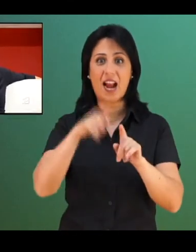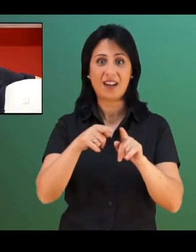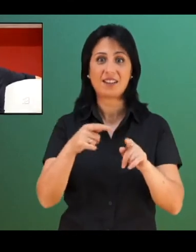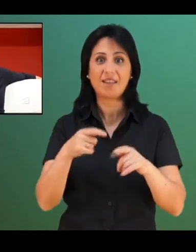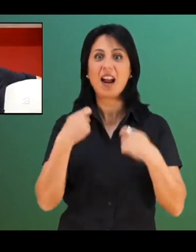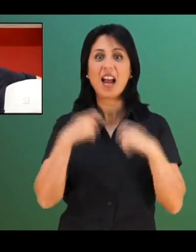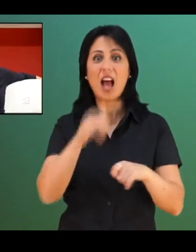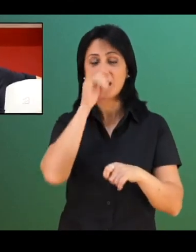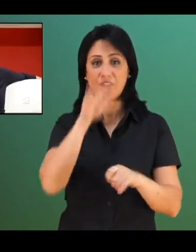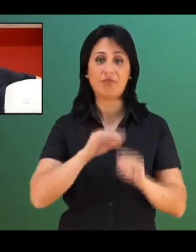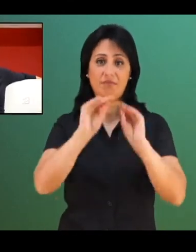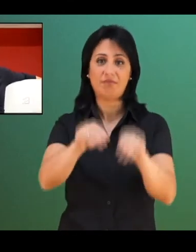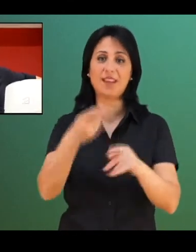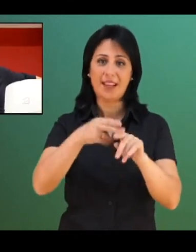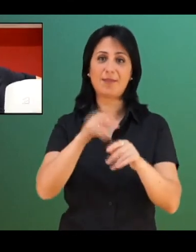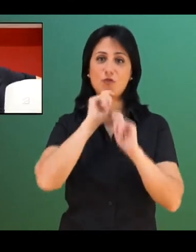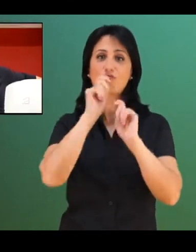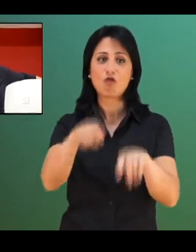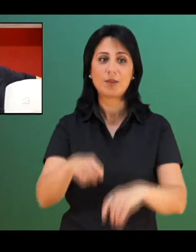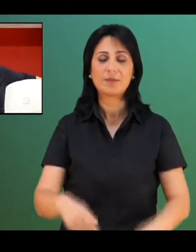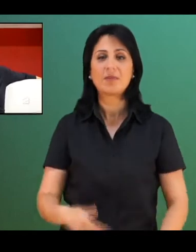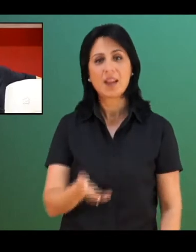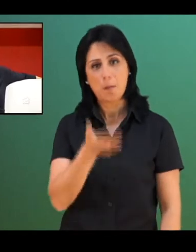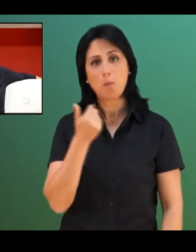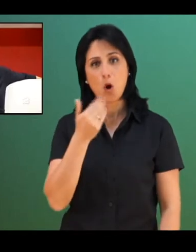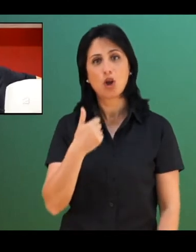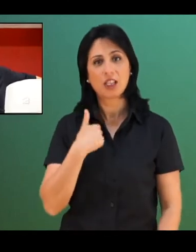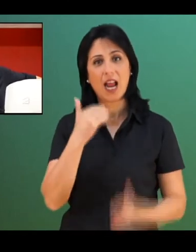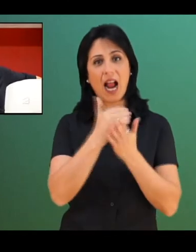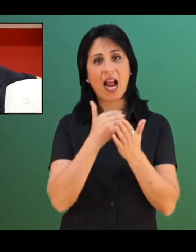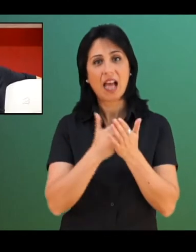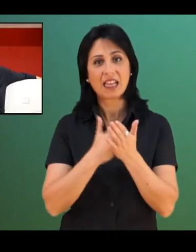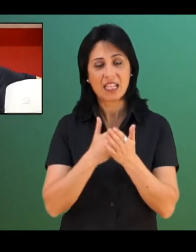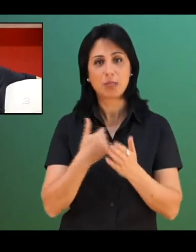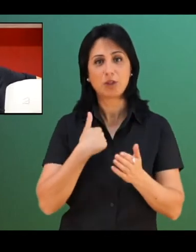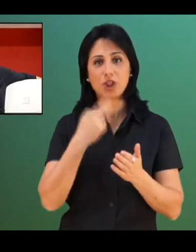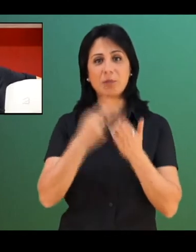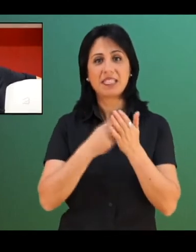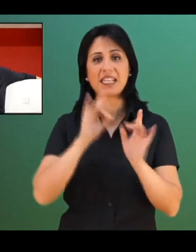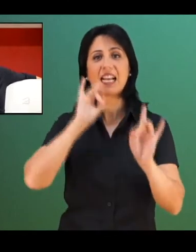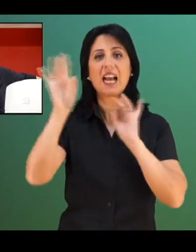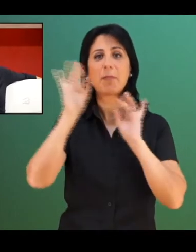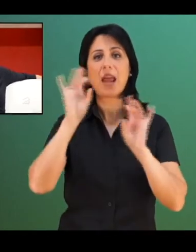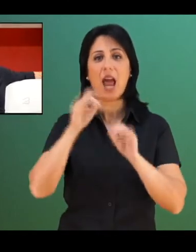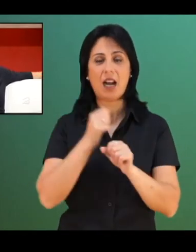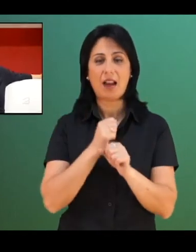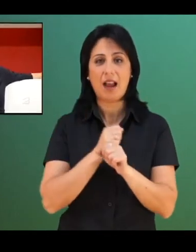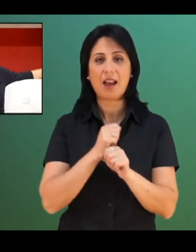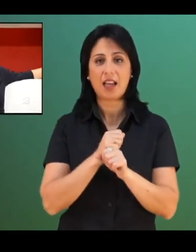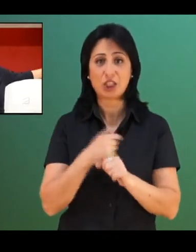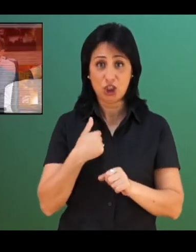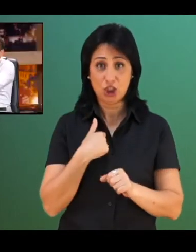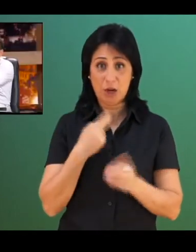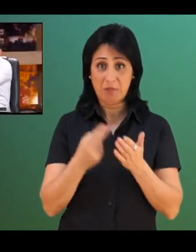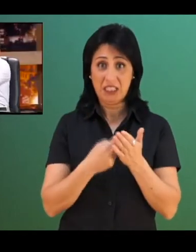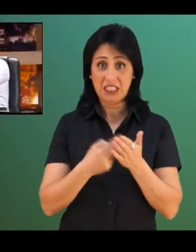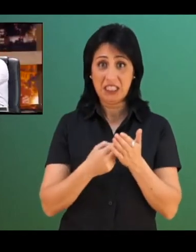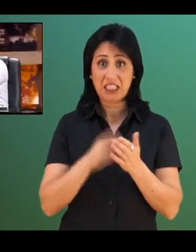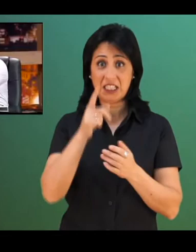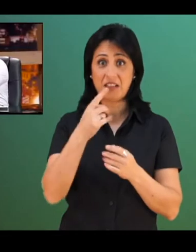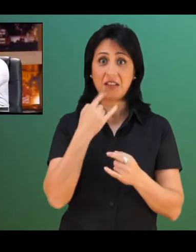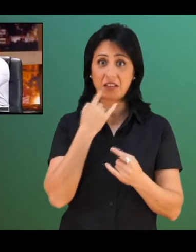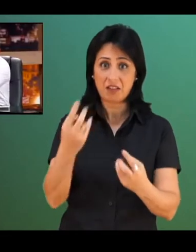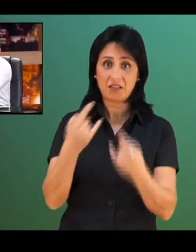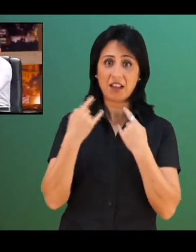გადაცემაშიო გააპიარე ჩემი წიგნი და მეუთხარი ხა ჩემი წიგნი შენი დასაცინი სად არის მეთქი? იმიტომ შენ ხო ჯამბაზი ხარ. კიდევ სახში